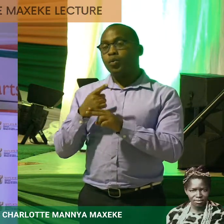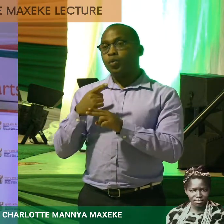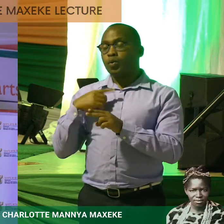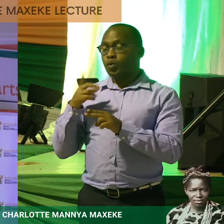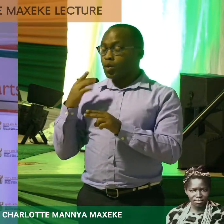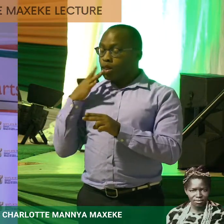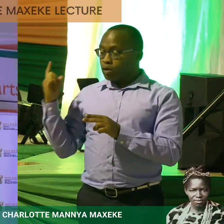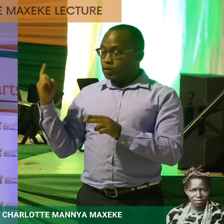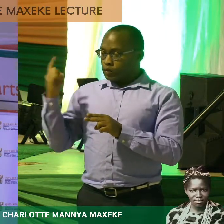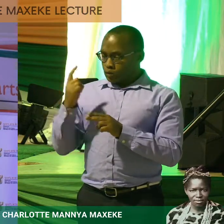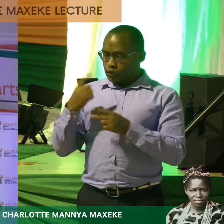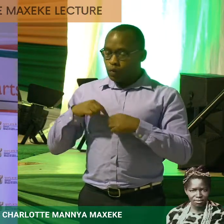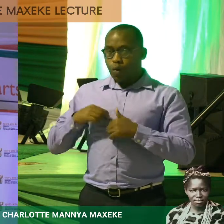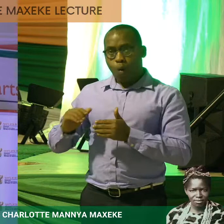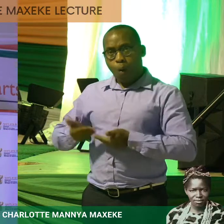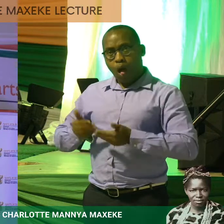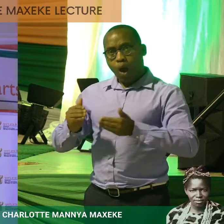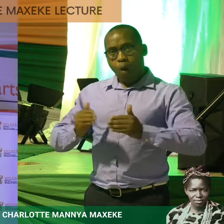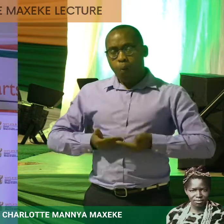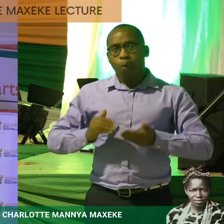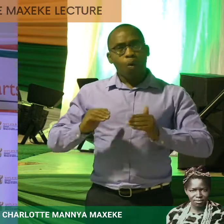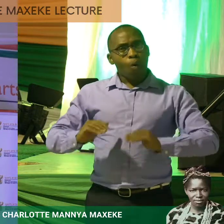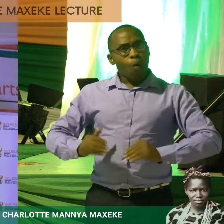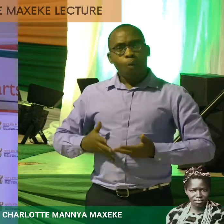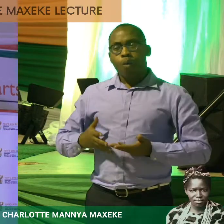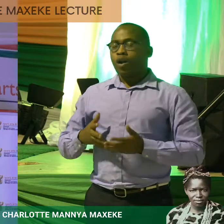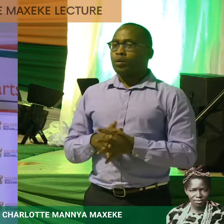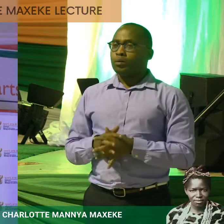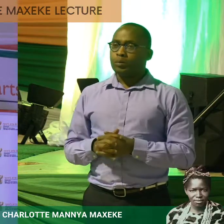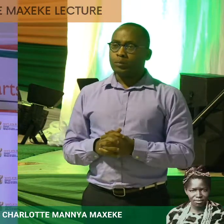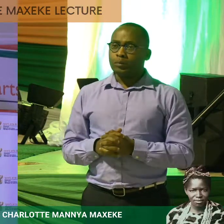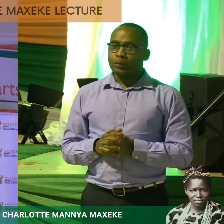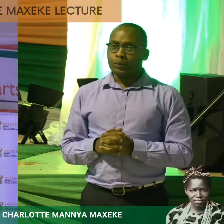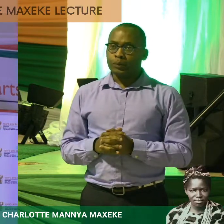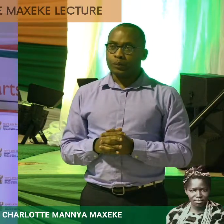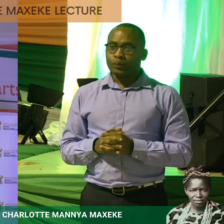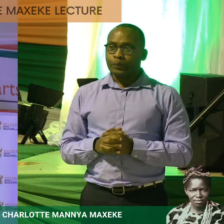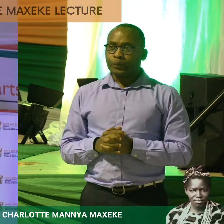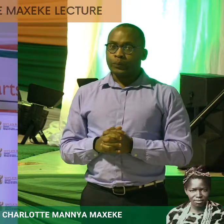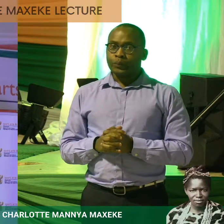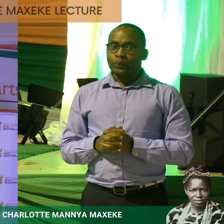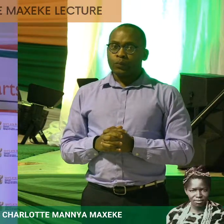uzawufika simamkela ngezandla ezishushu